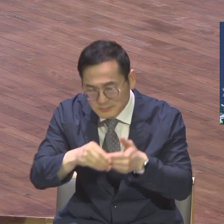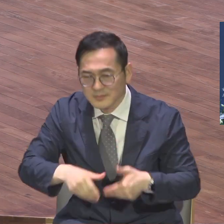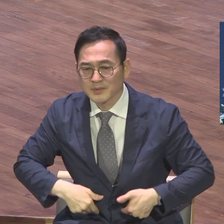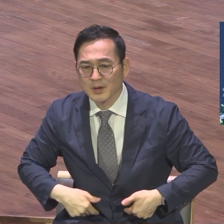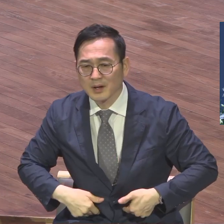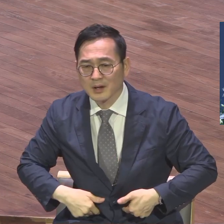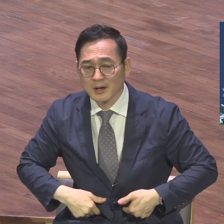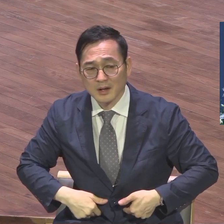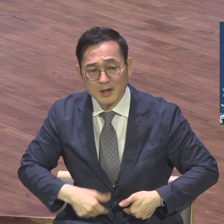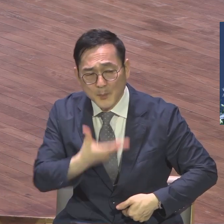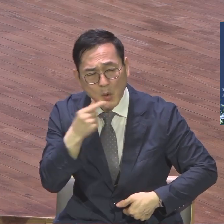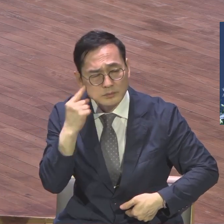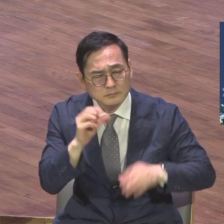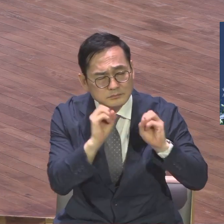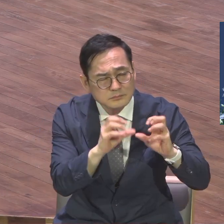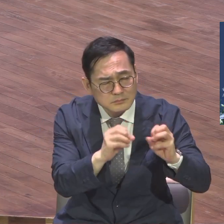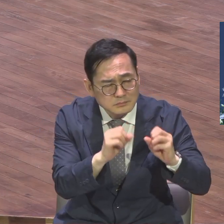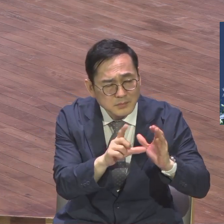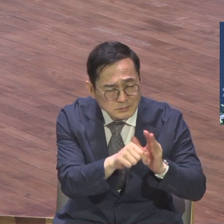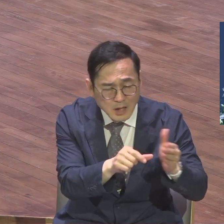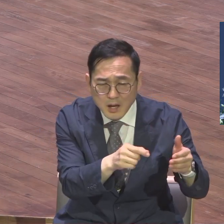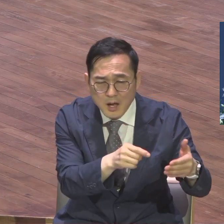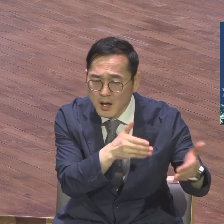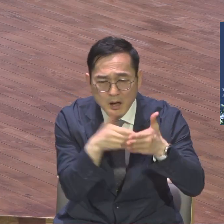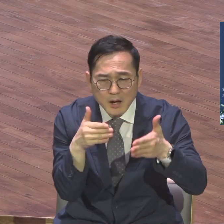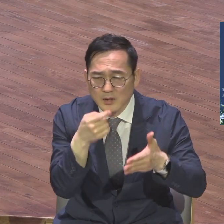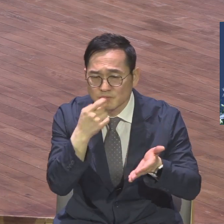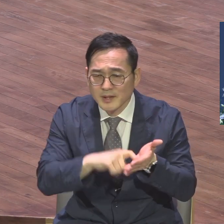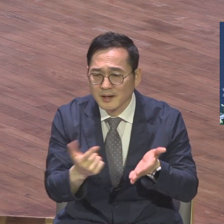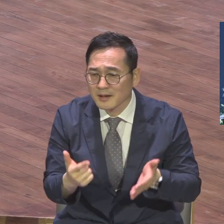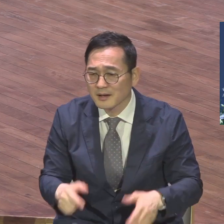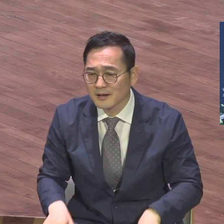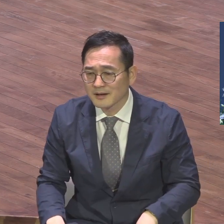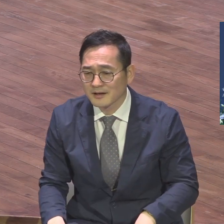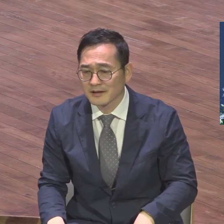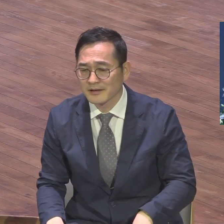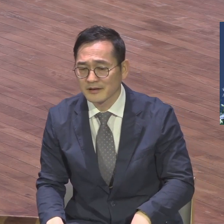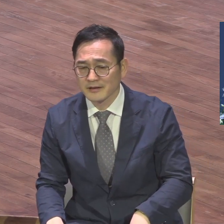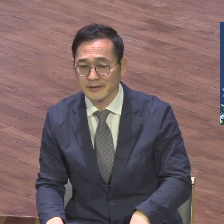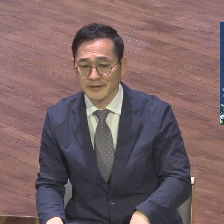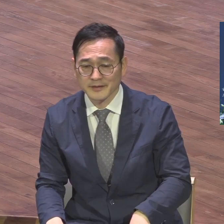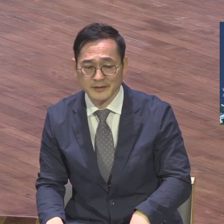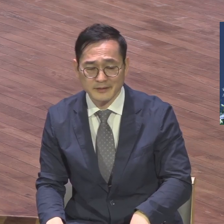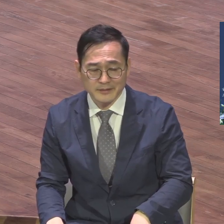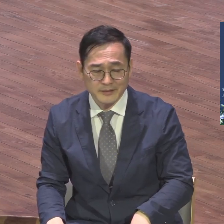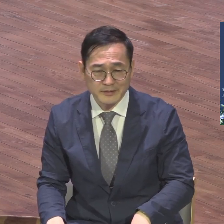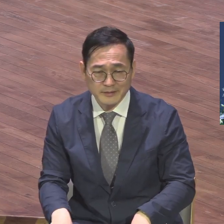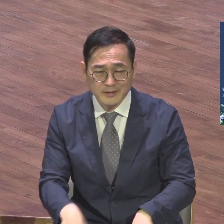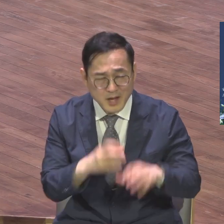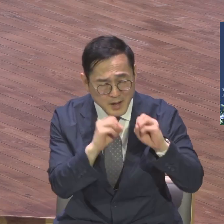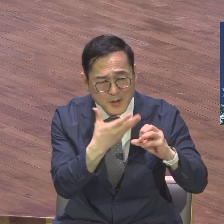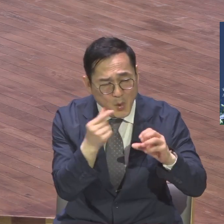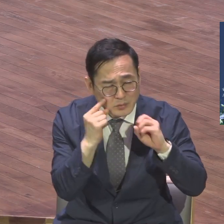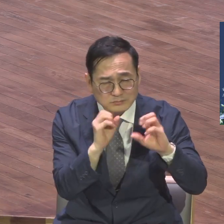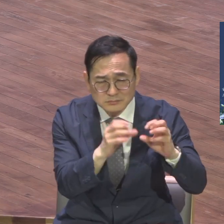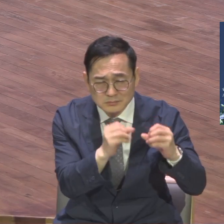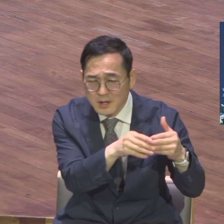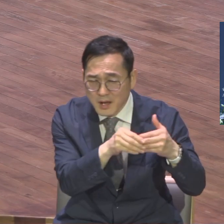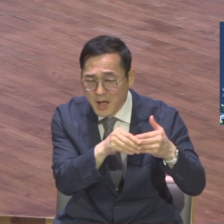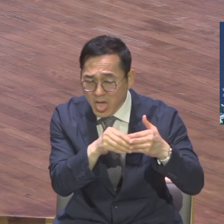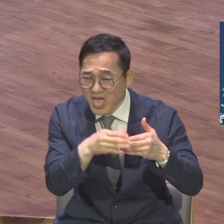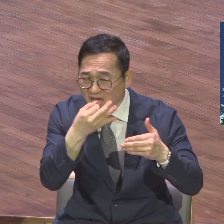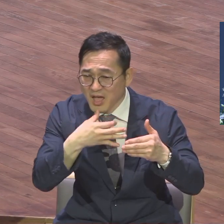쉽지 않거든요. 엄청 힘듭니다. 누군가를 만난다는 것, 그 자체가 부담이죠.